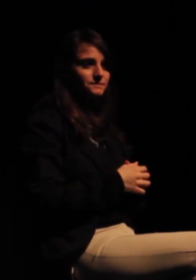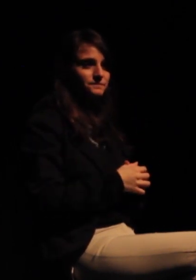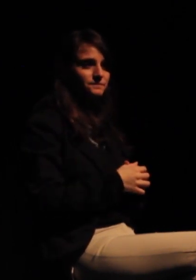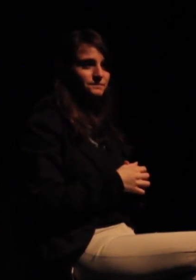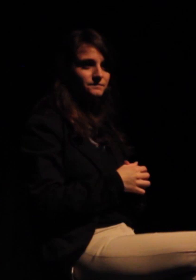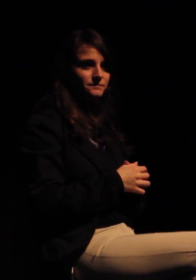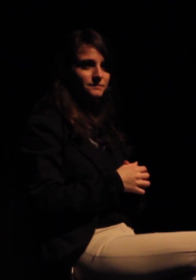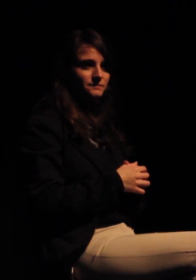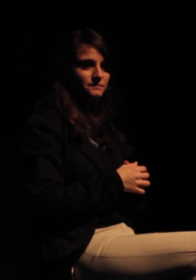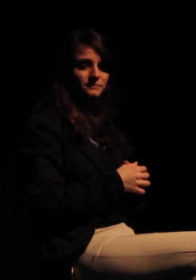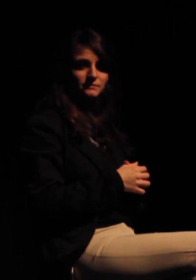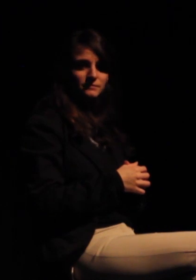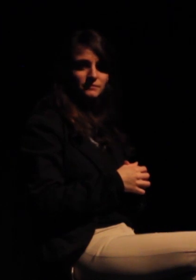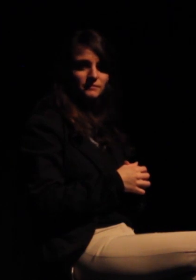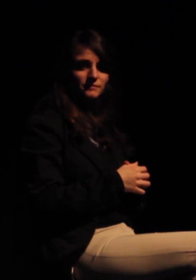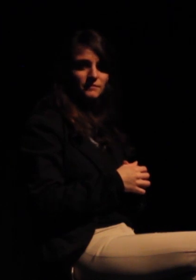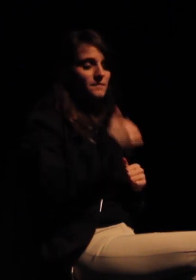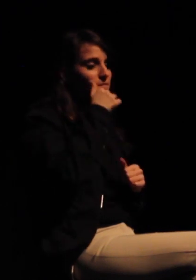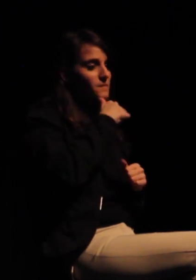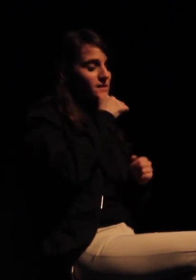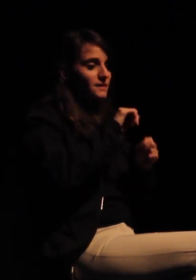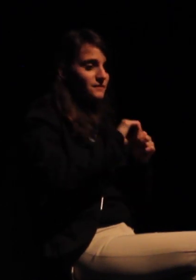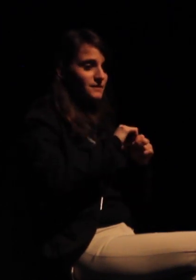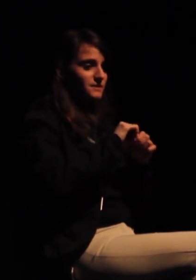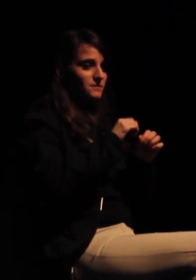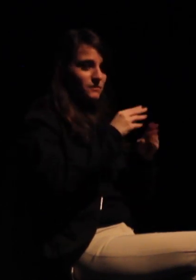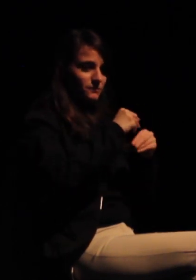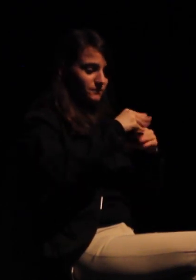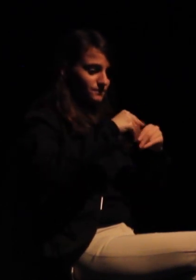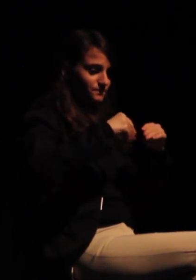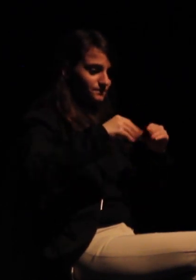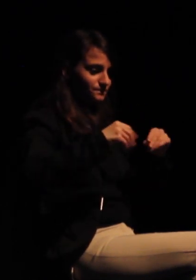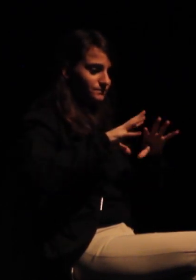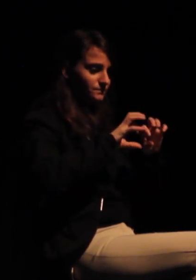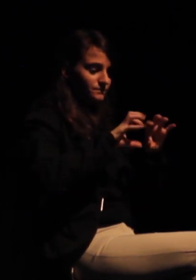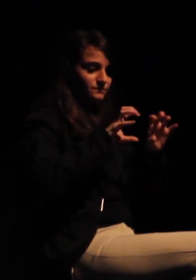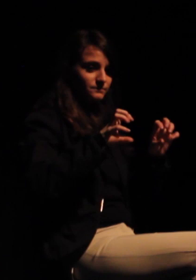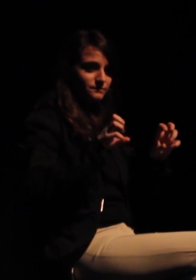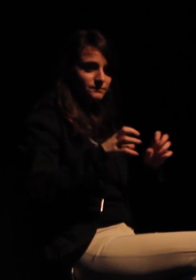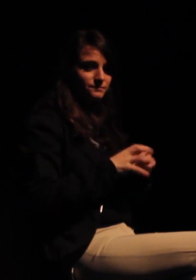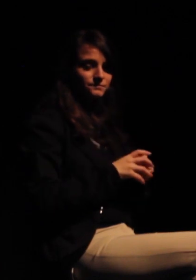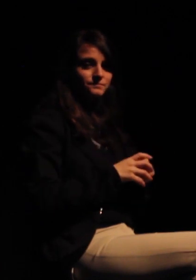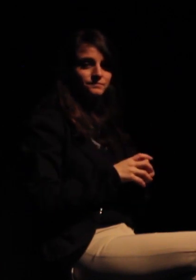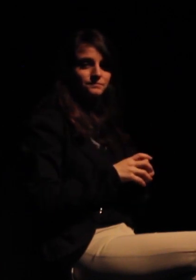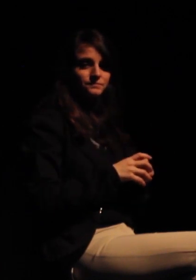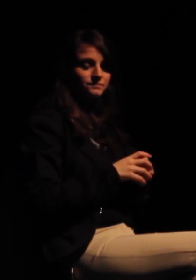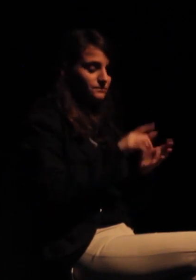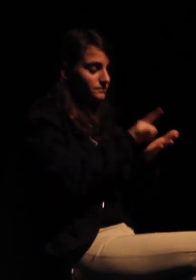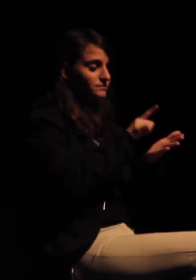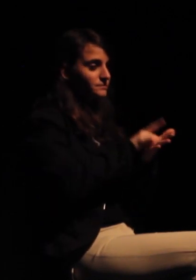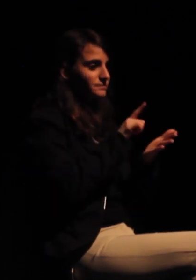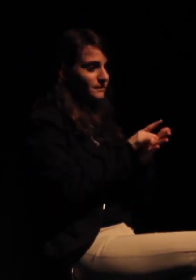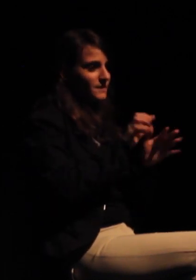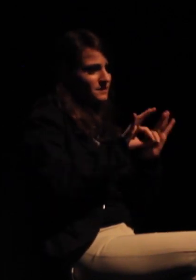As mulheres é que faziam um tecido felpudo, aveludado, uma coisa que talvez o mesmo tecido, uma toalhinha que